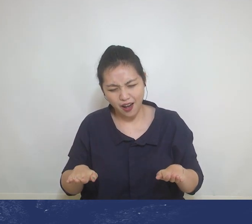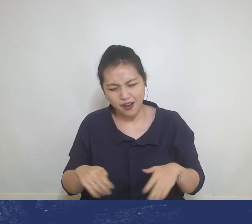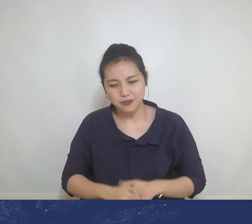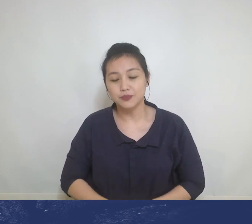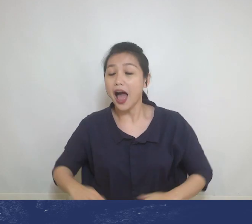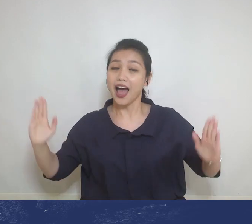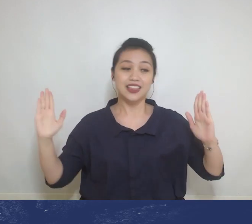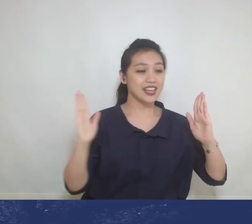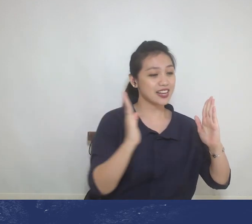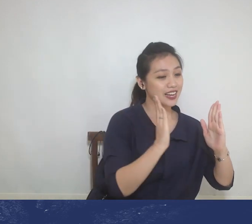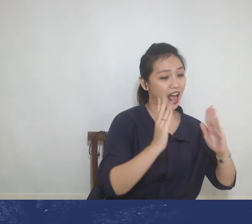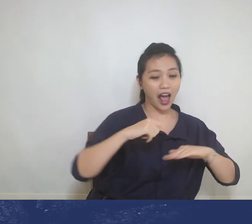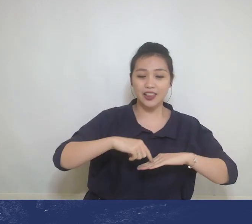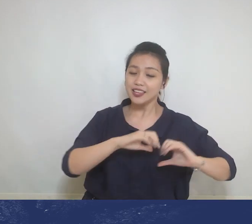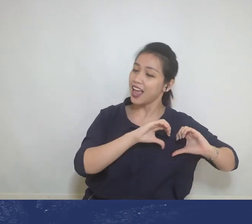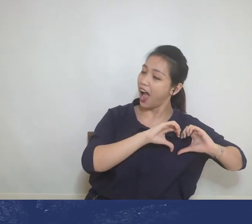berdiam